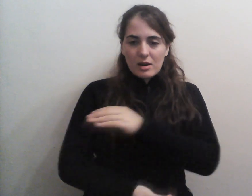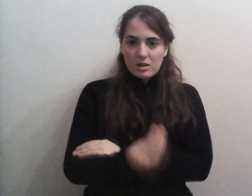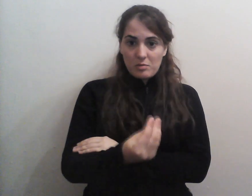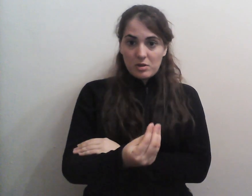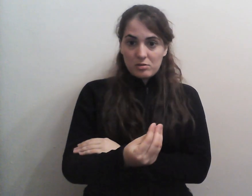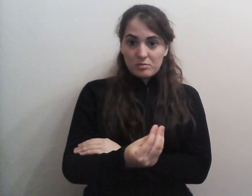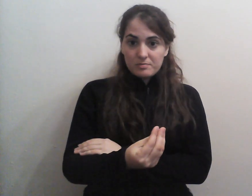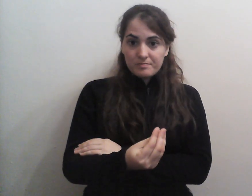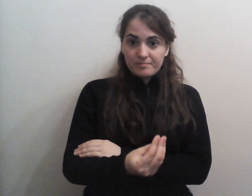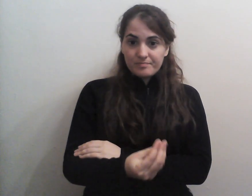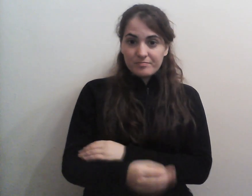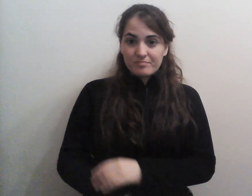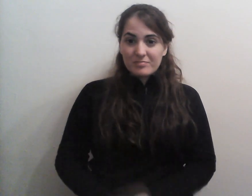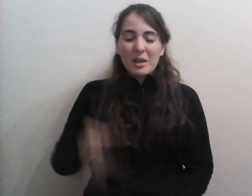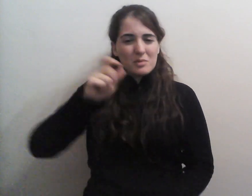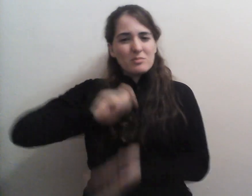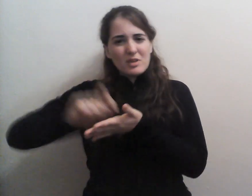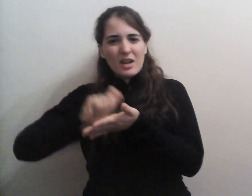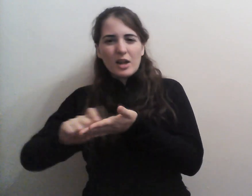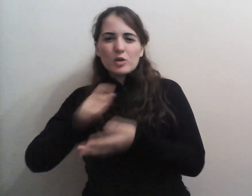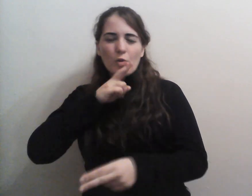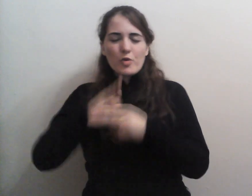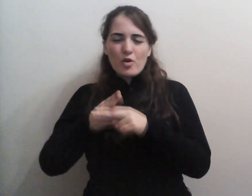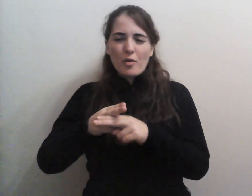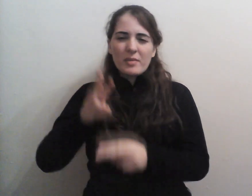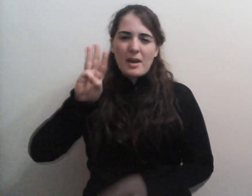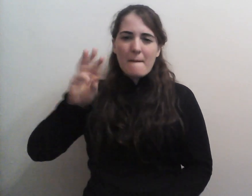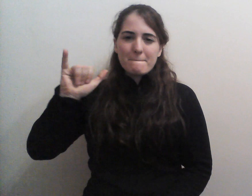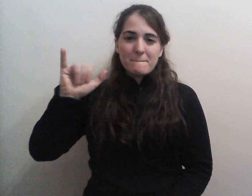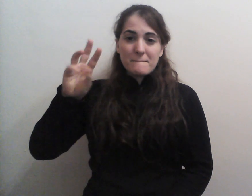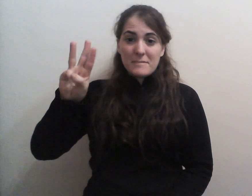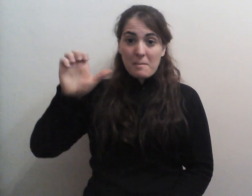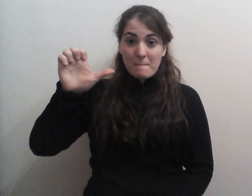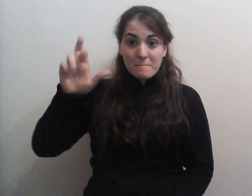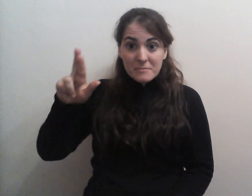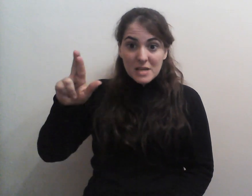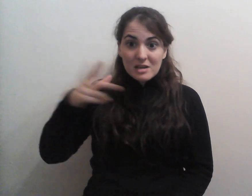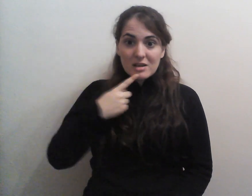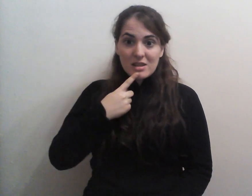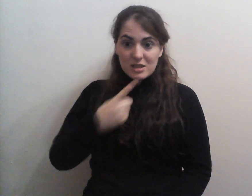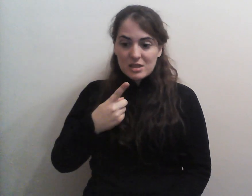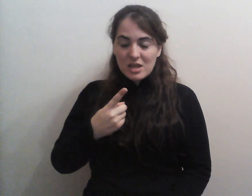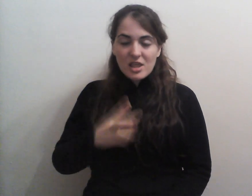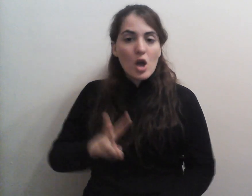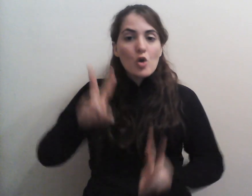Piper. ¿Conocéis a John Piper? Y él dijo: el nuevo nacimiento se compra con